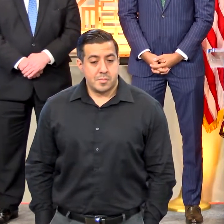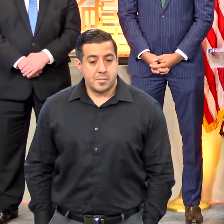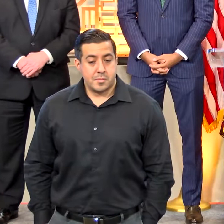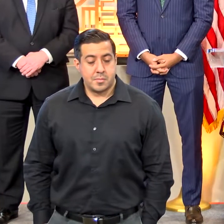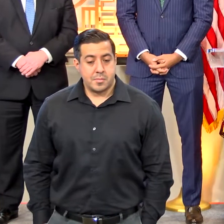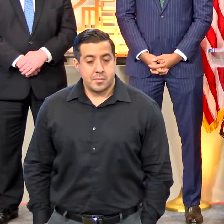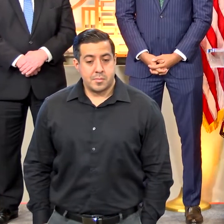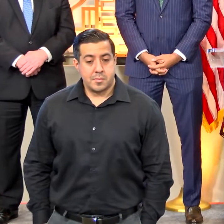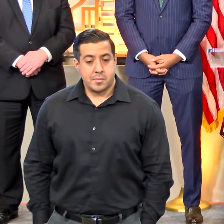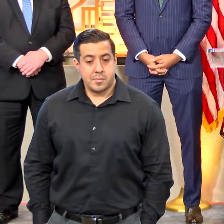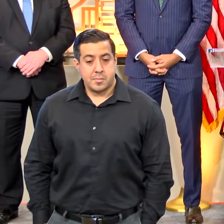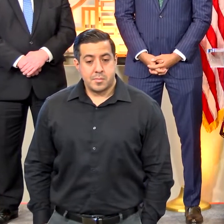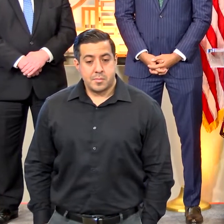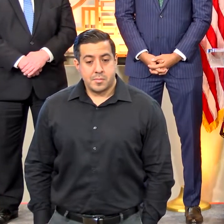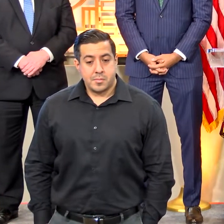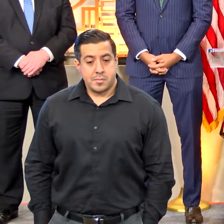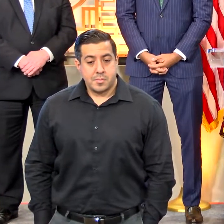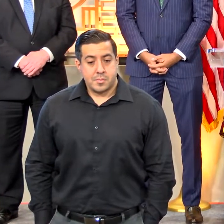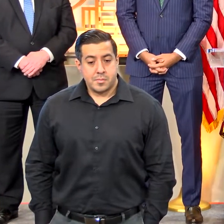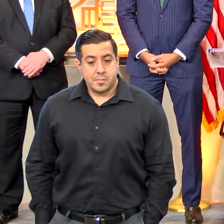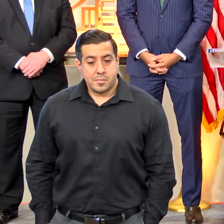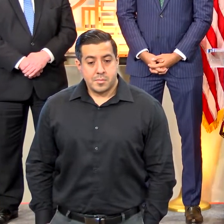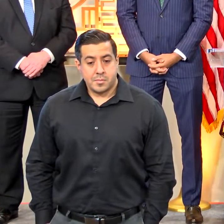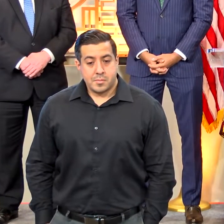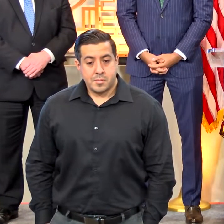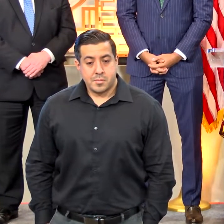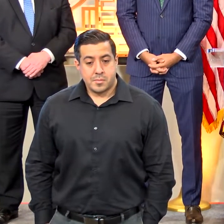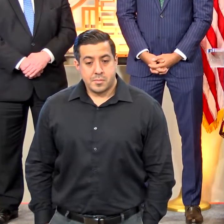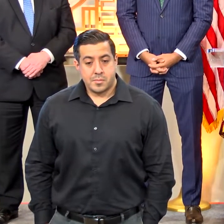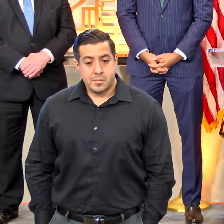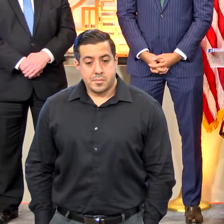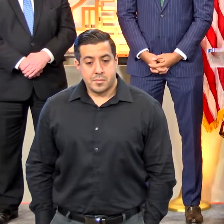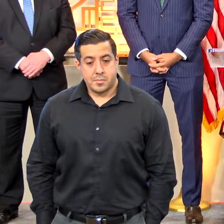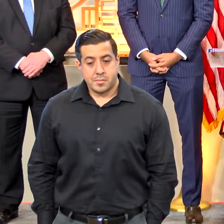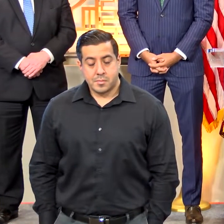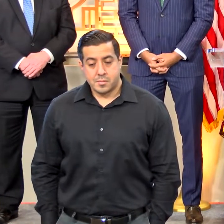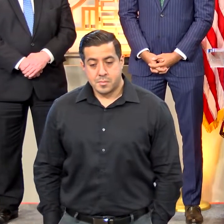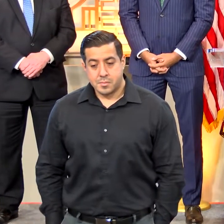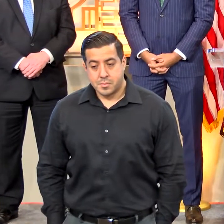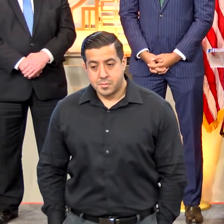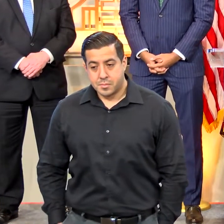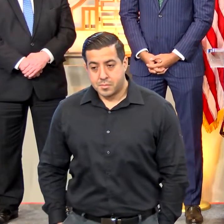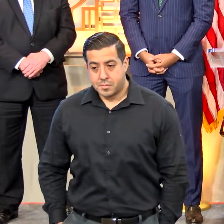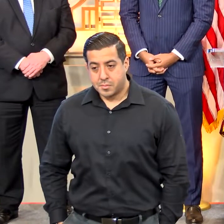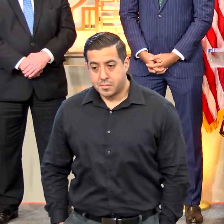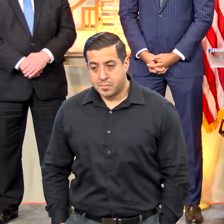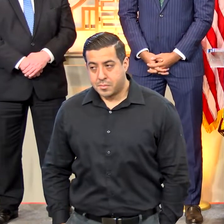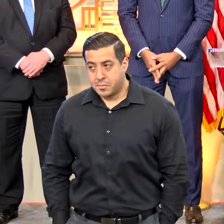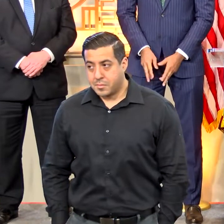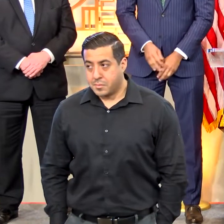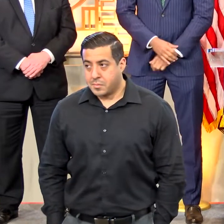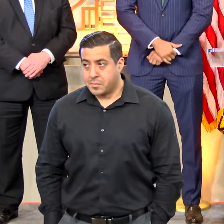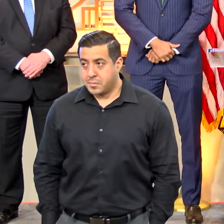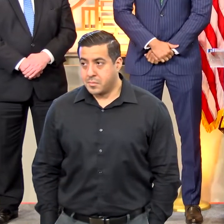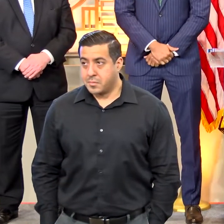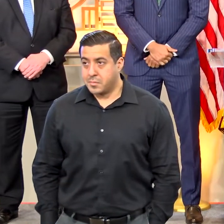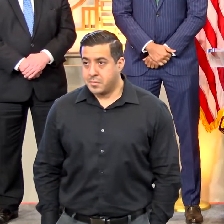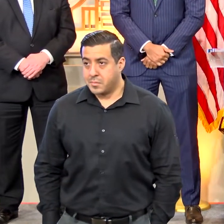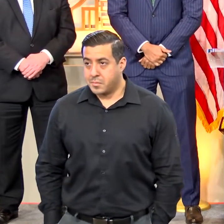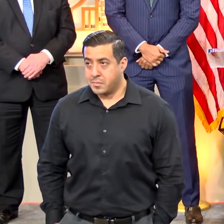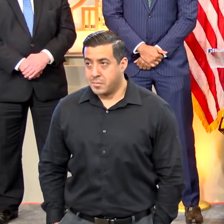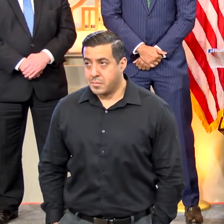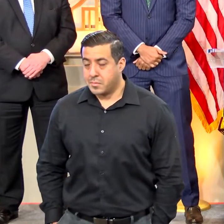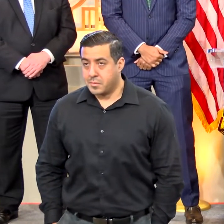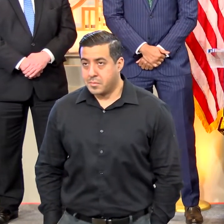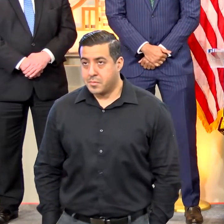de Precinto 5, Corporal Galloway, quien perdió su vida este fin de semana.